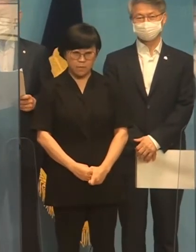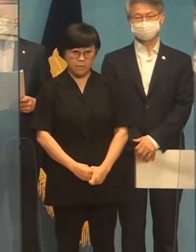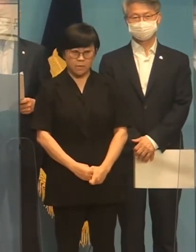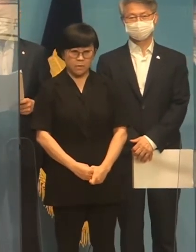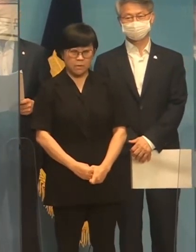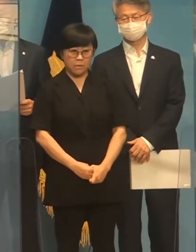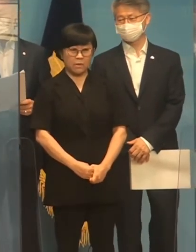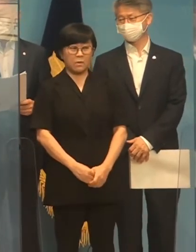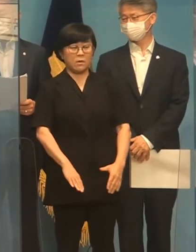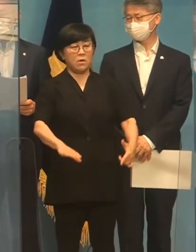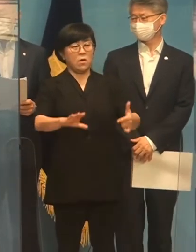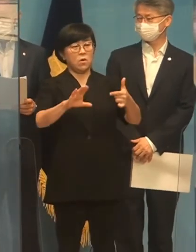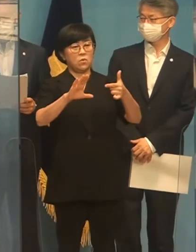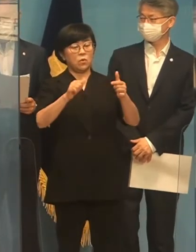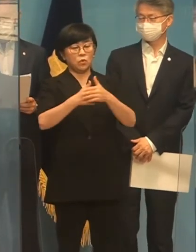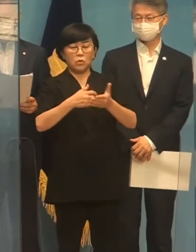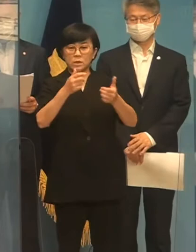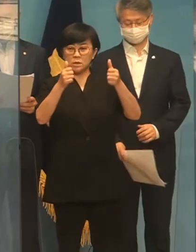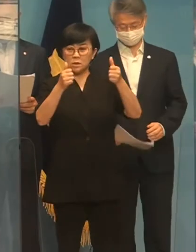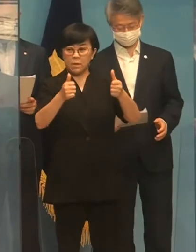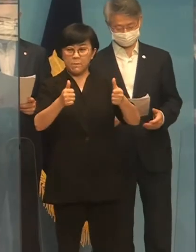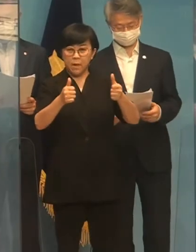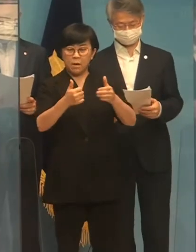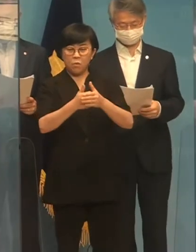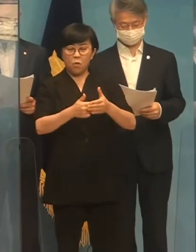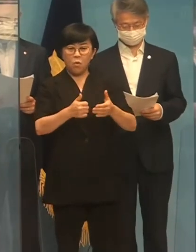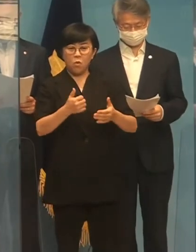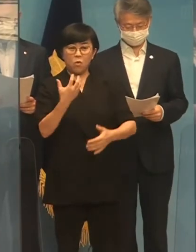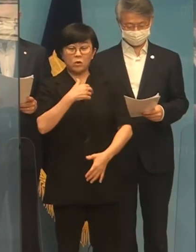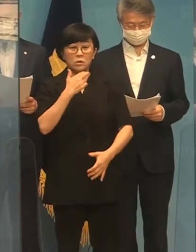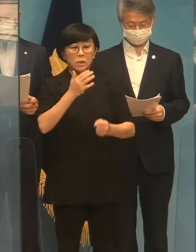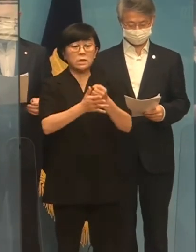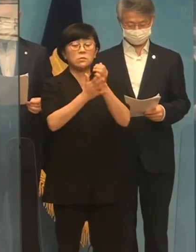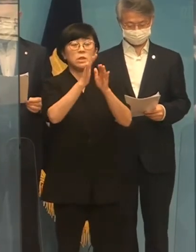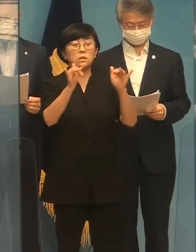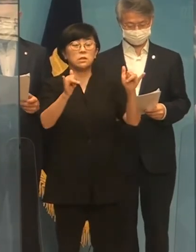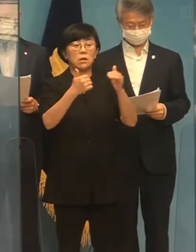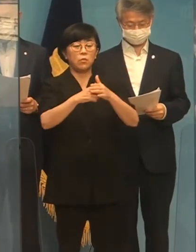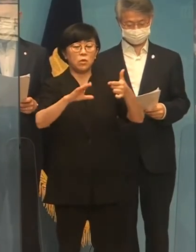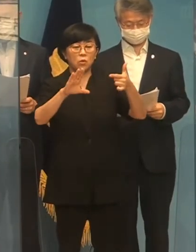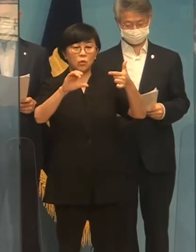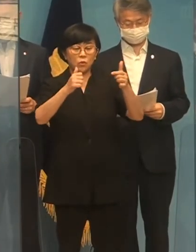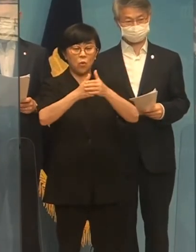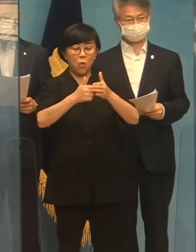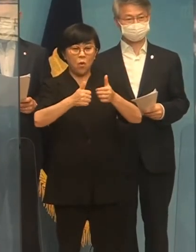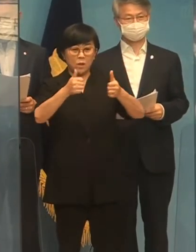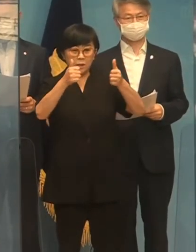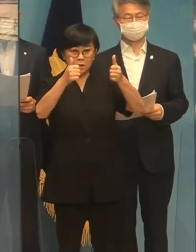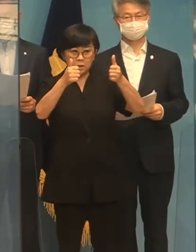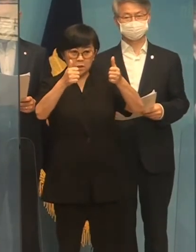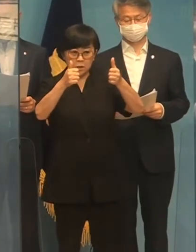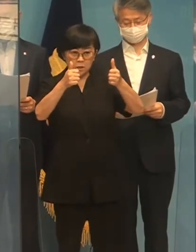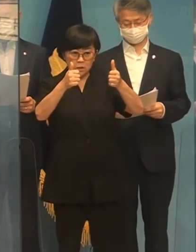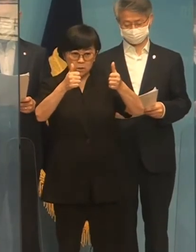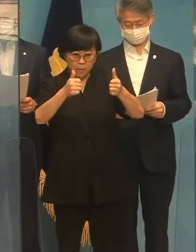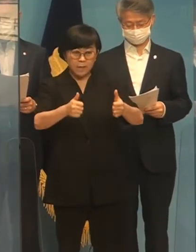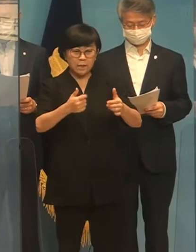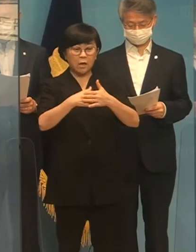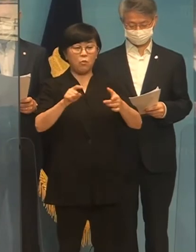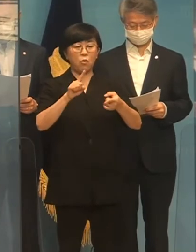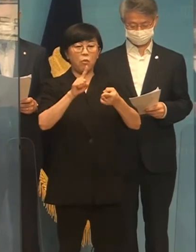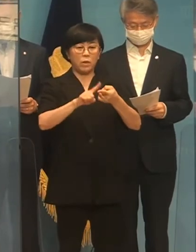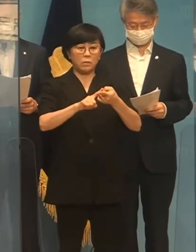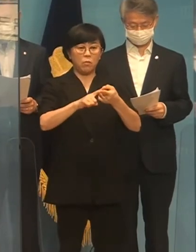로또 재판, 판사복 걱정을 없앱시다. 시민들은 언제까지 로또 재판과 판사복을 걱정해야